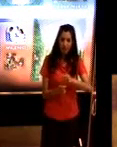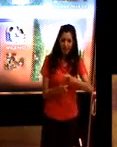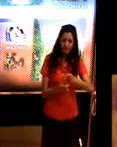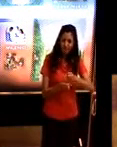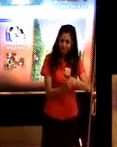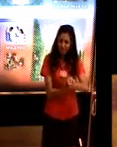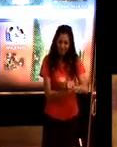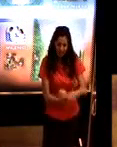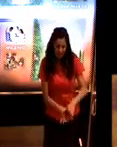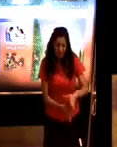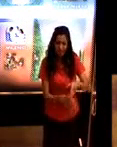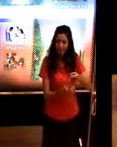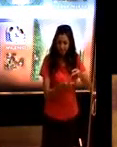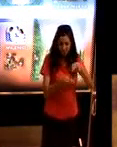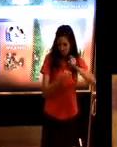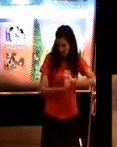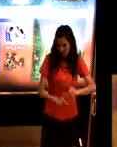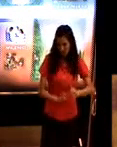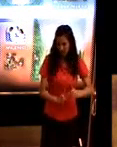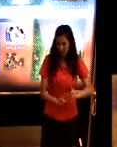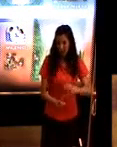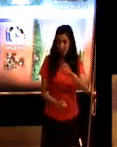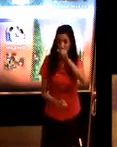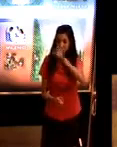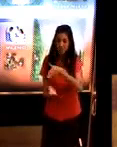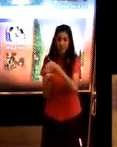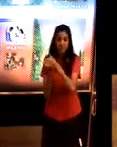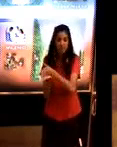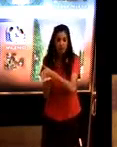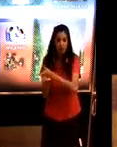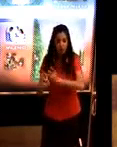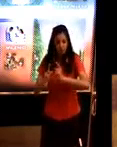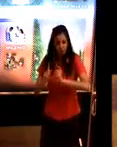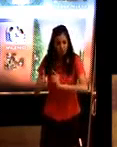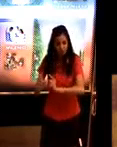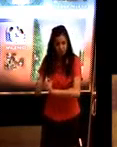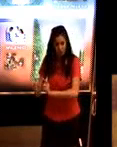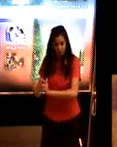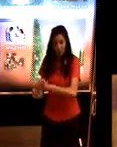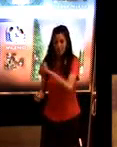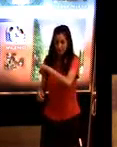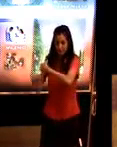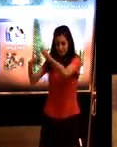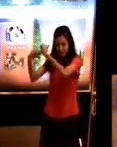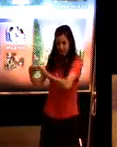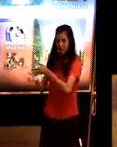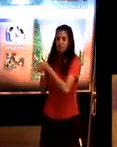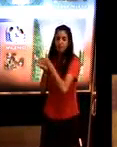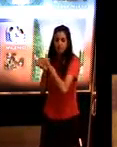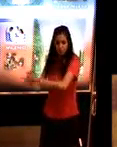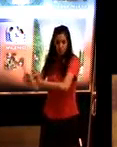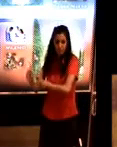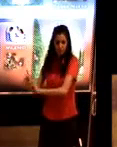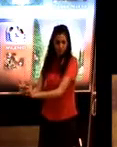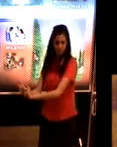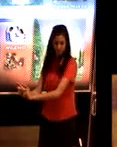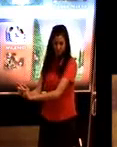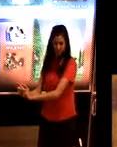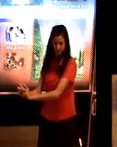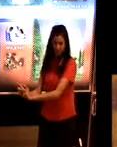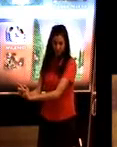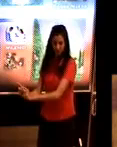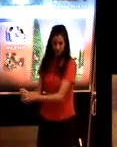todavía, y el que es justo, practique la justicia todavía, y el que es santo, santifíquese todavía. Yo